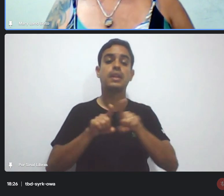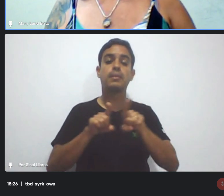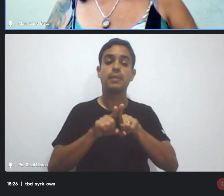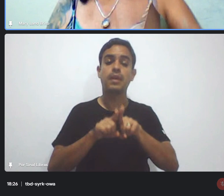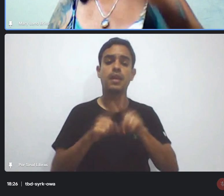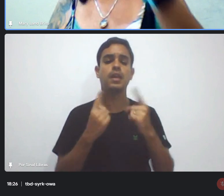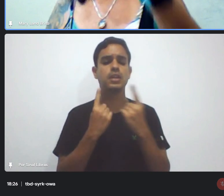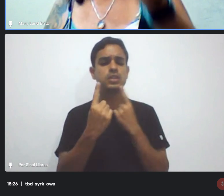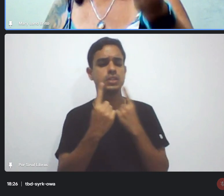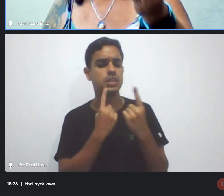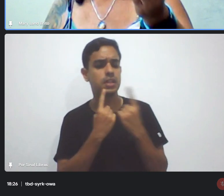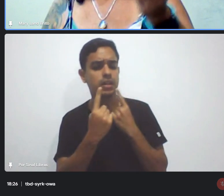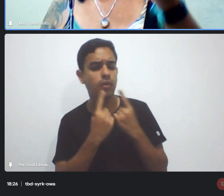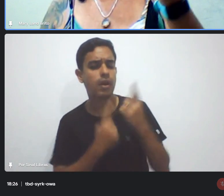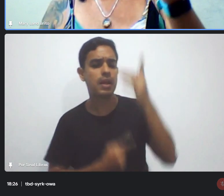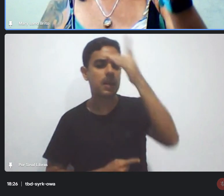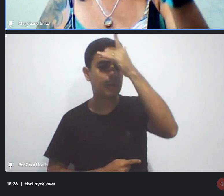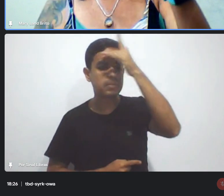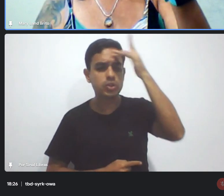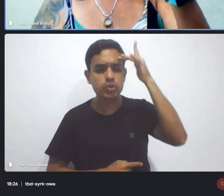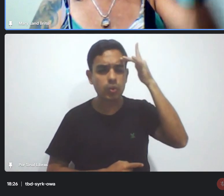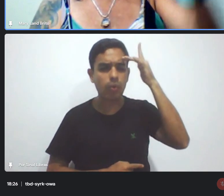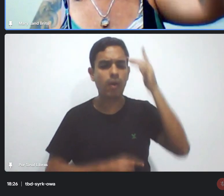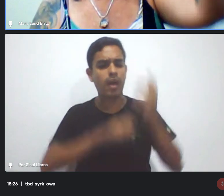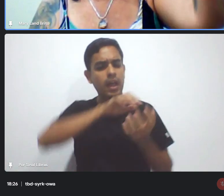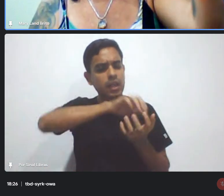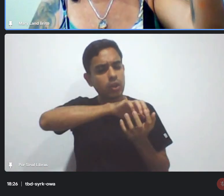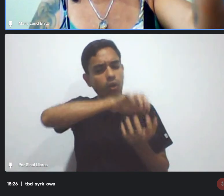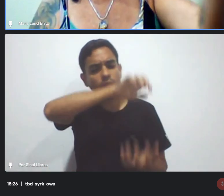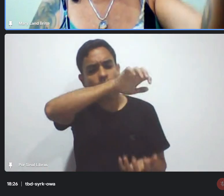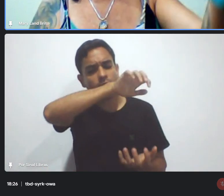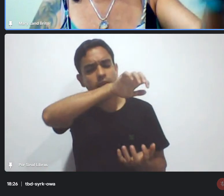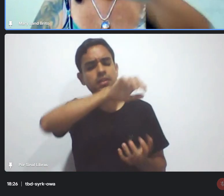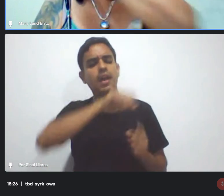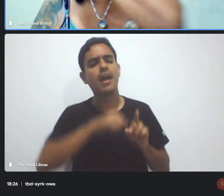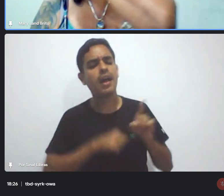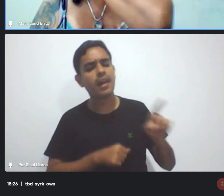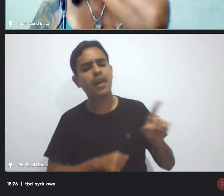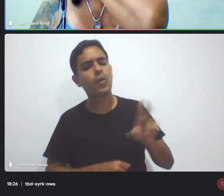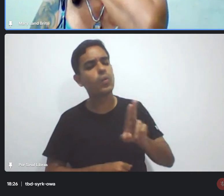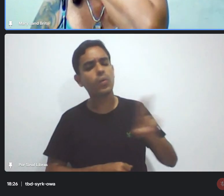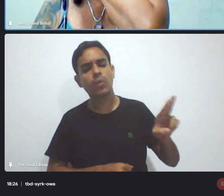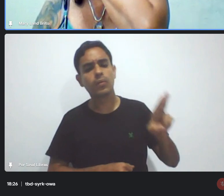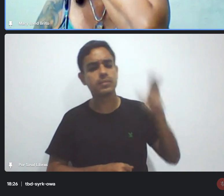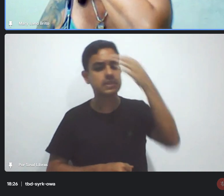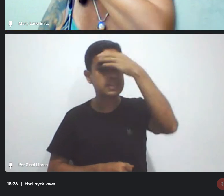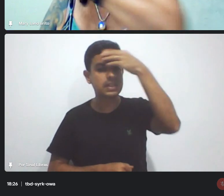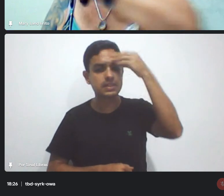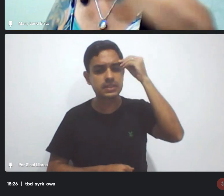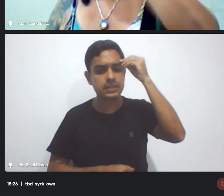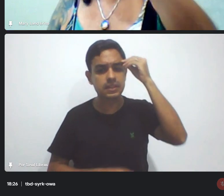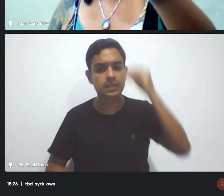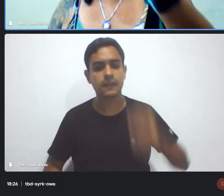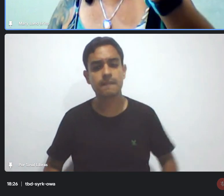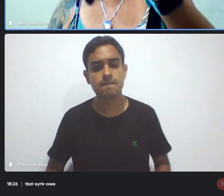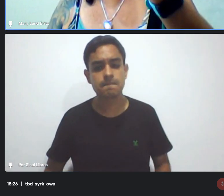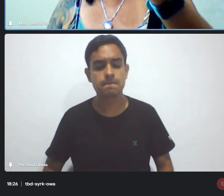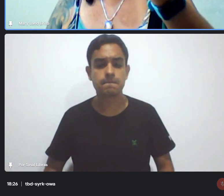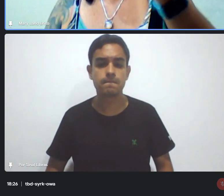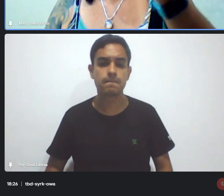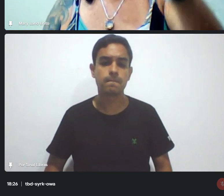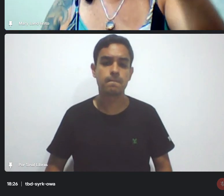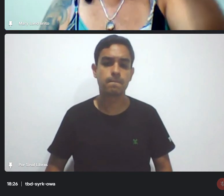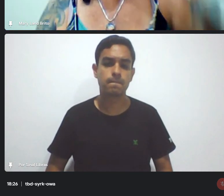a pessoa idosa, que foi algo que a companheira do Ticos, que eu esqueci teu nome agora, mulher, tanta gente para eu lembrar. Falou